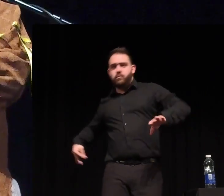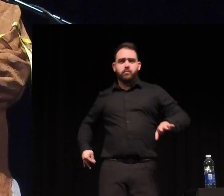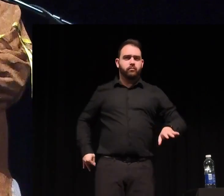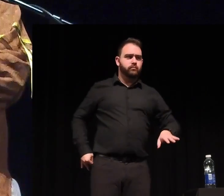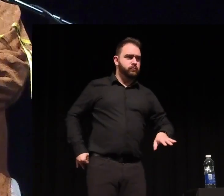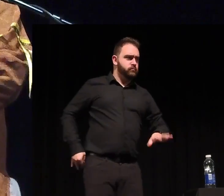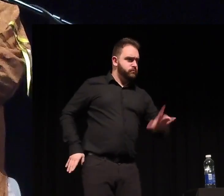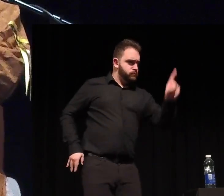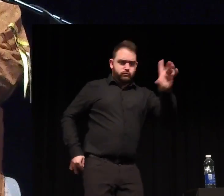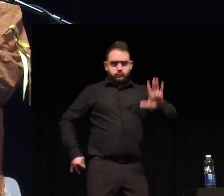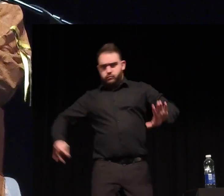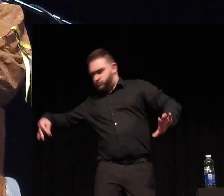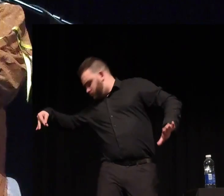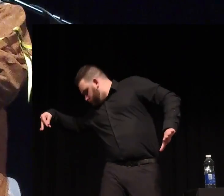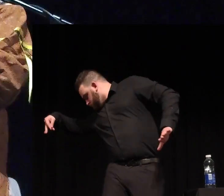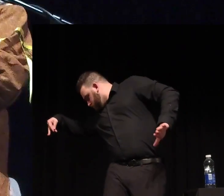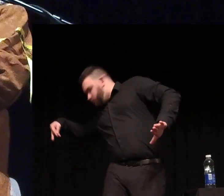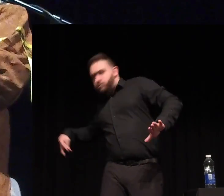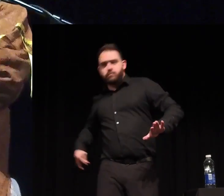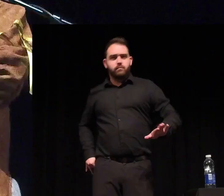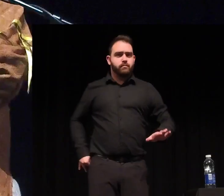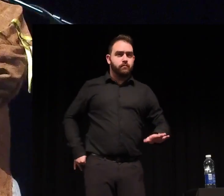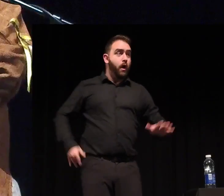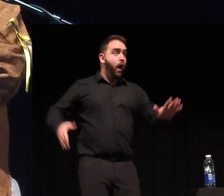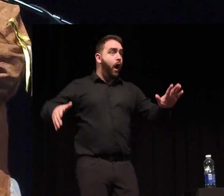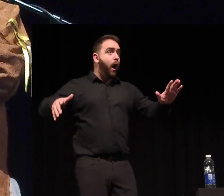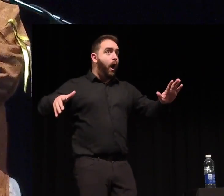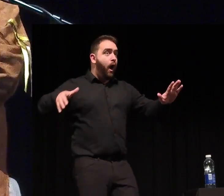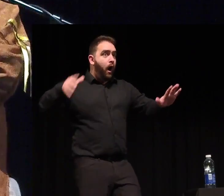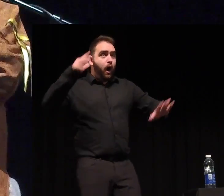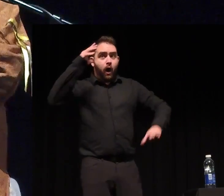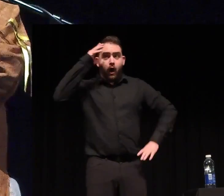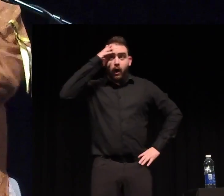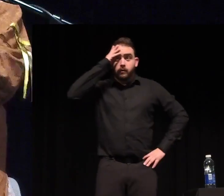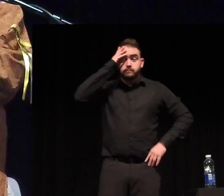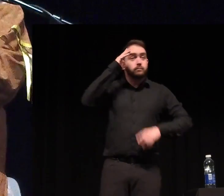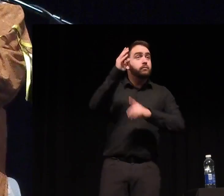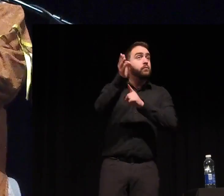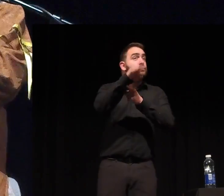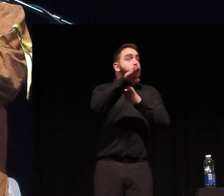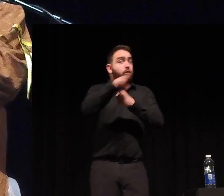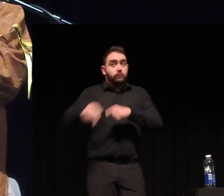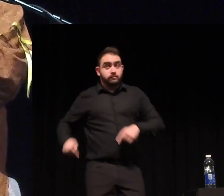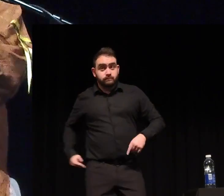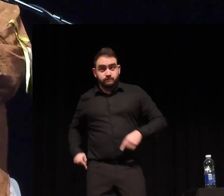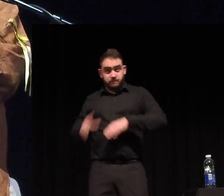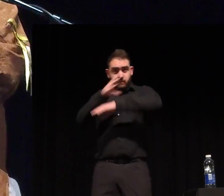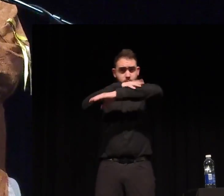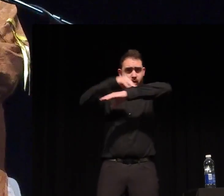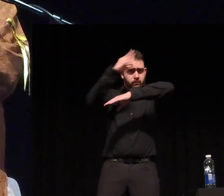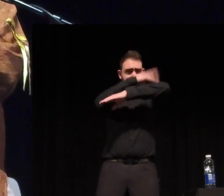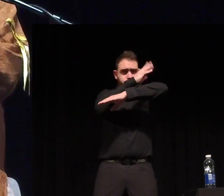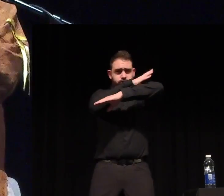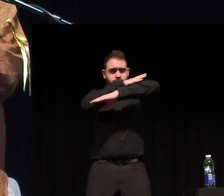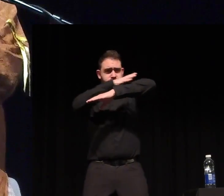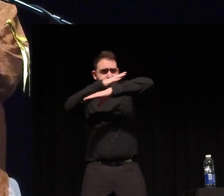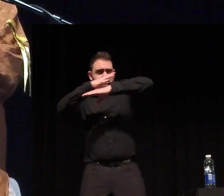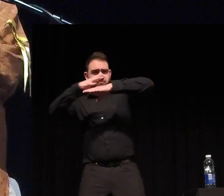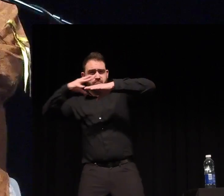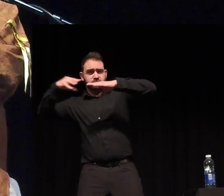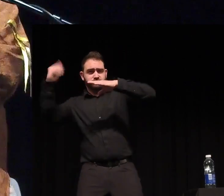C'est là qu'il l'a vu. Ah! Sa belle grosse queue soyeuse était maintenant plate comme une